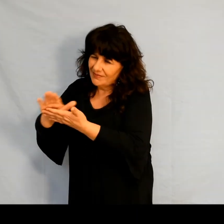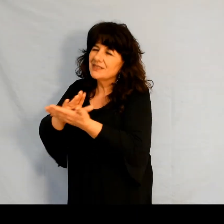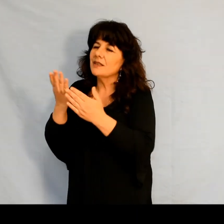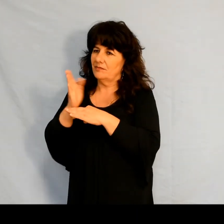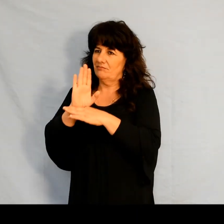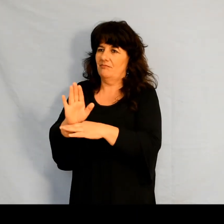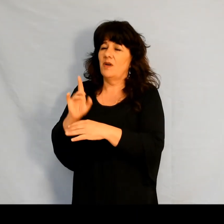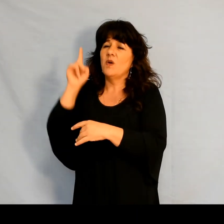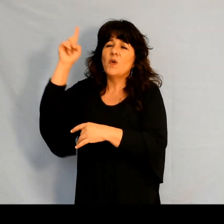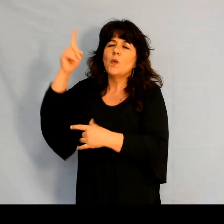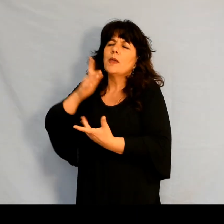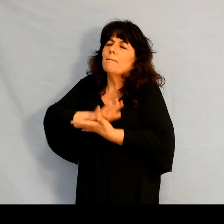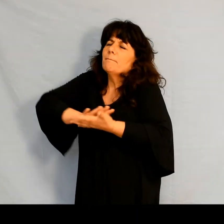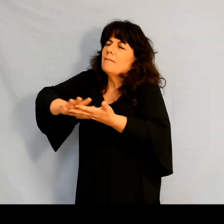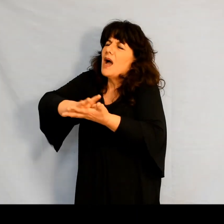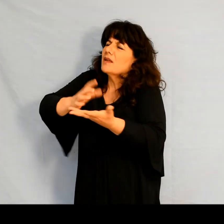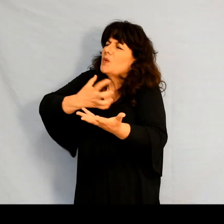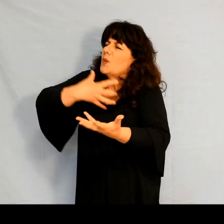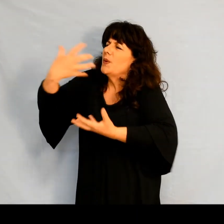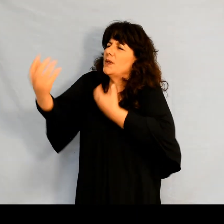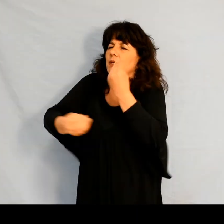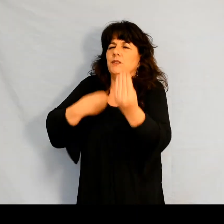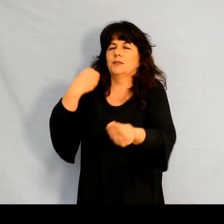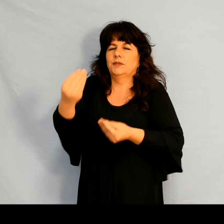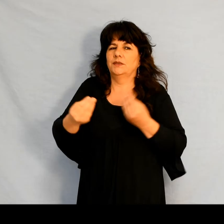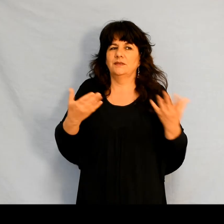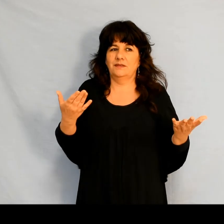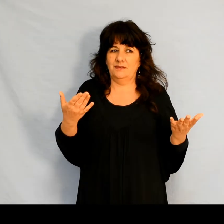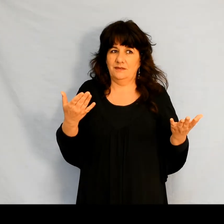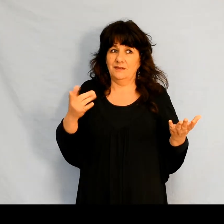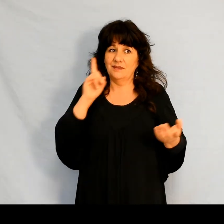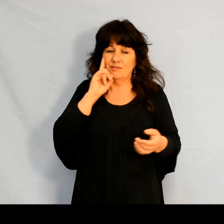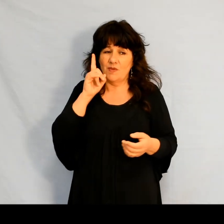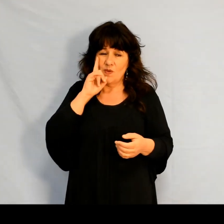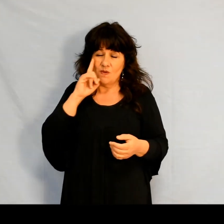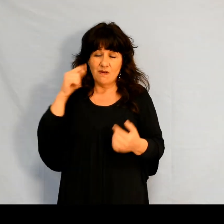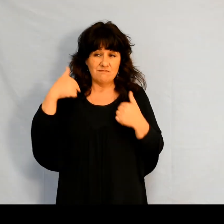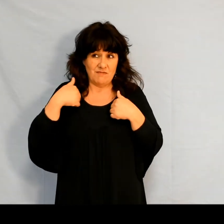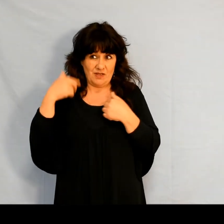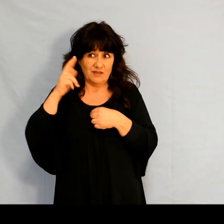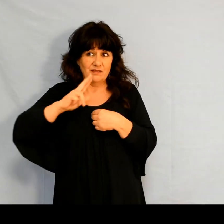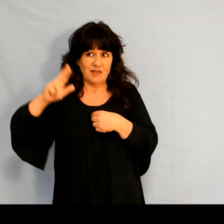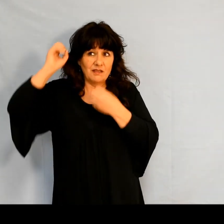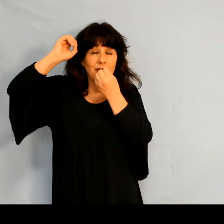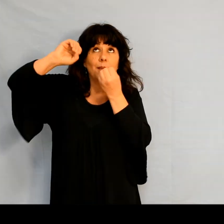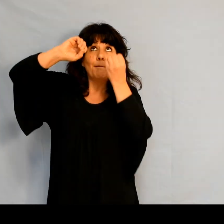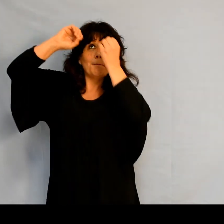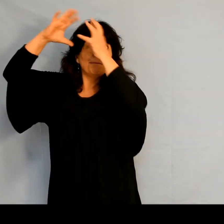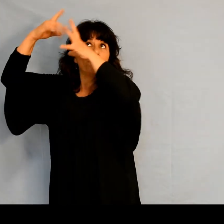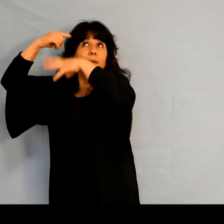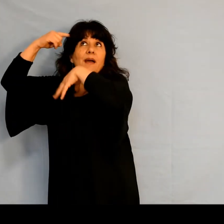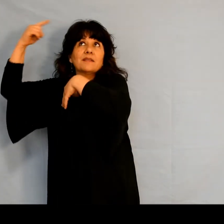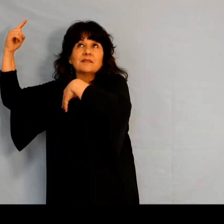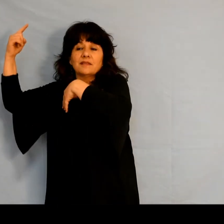pardon. Car mes pensées ne sont pas vos pensées et vos chemins ne sont pas mes